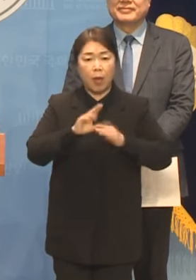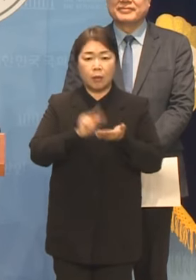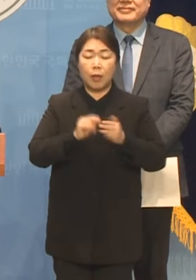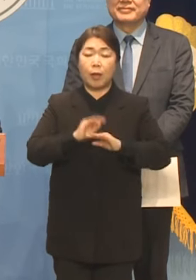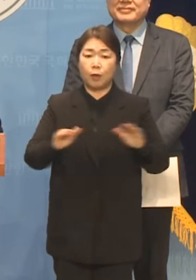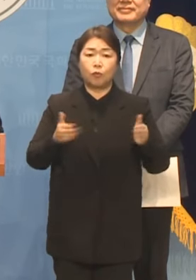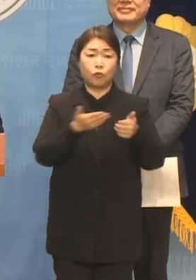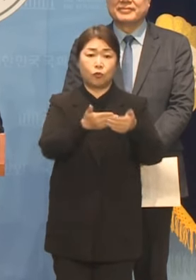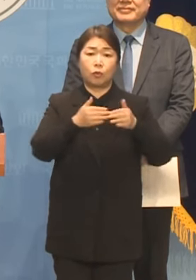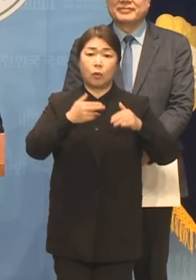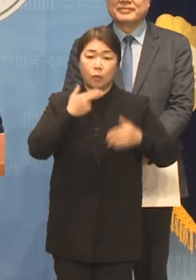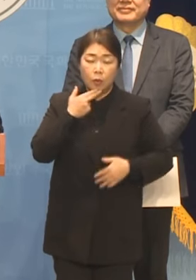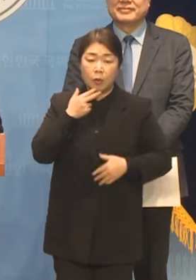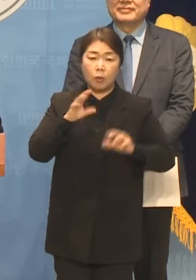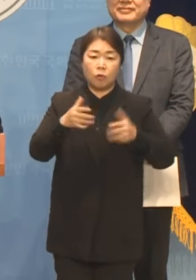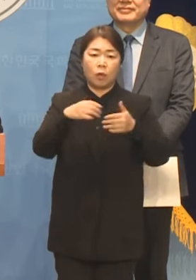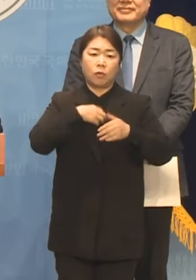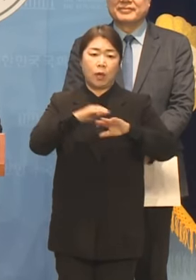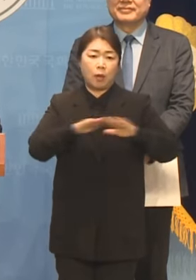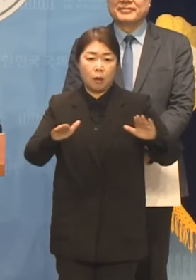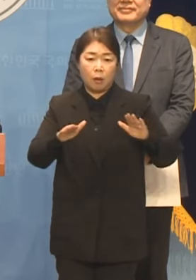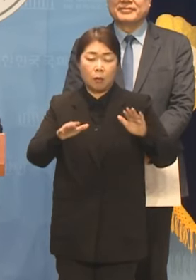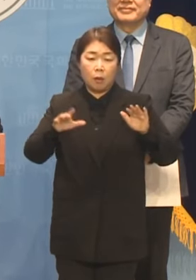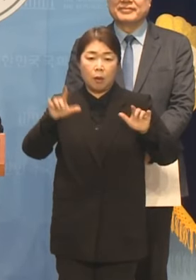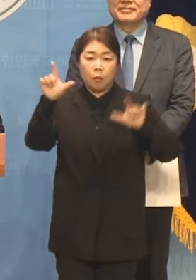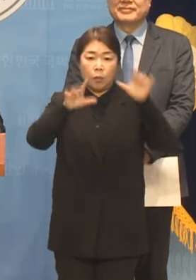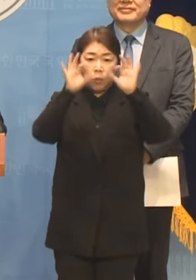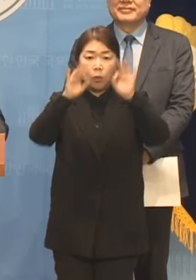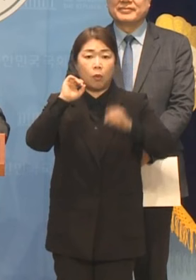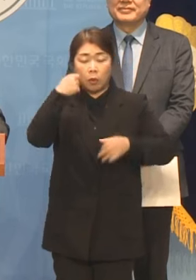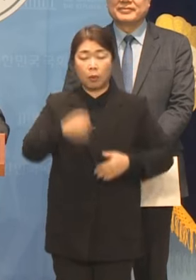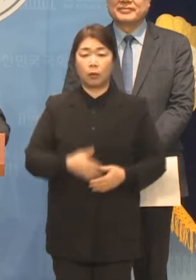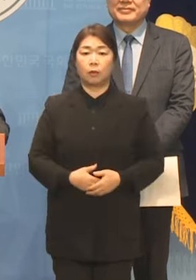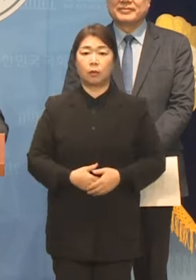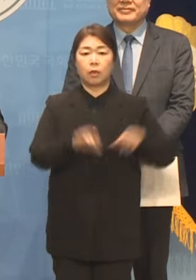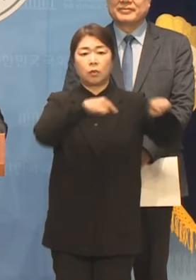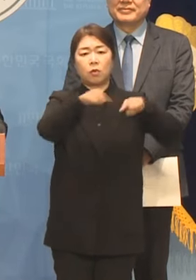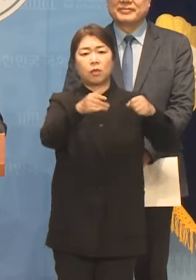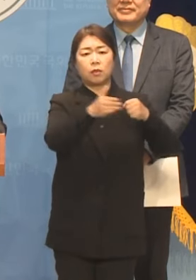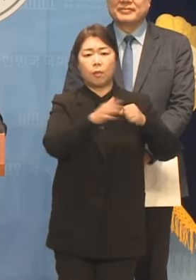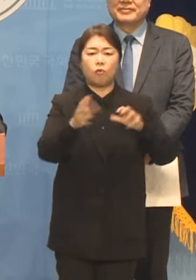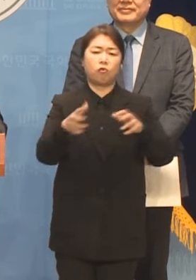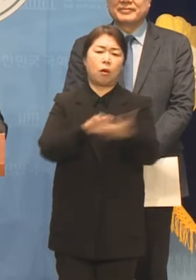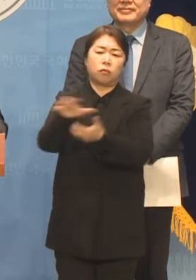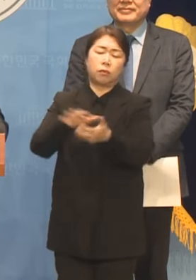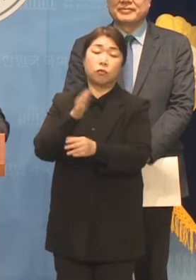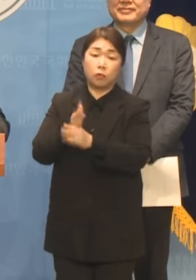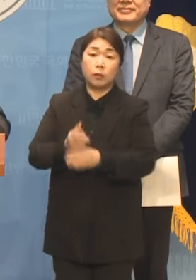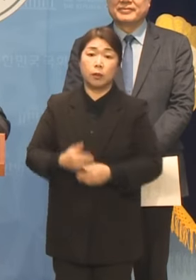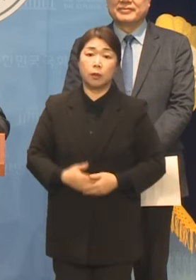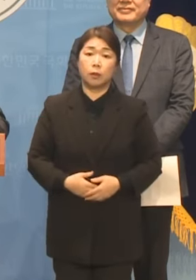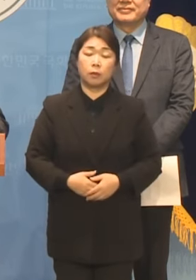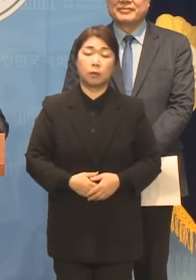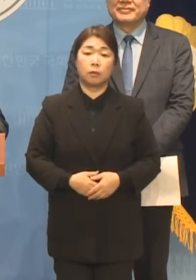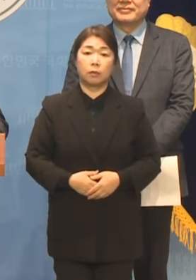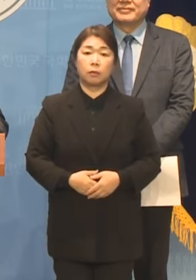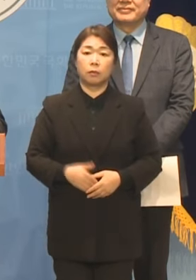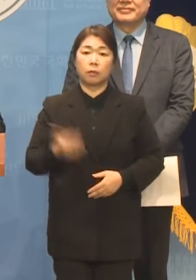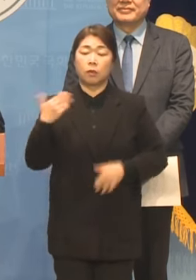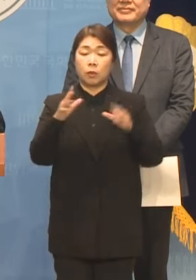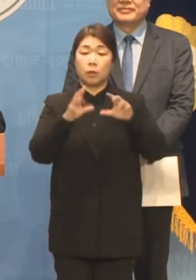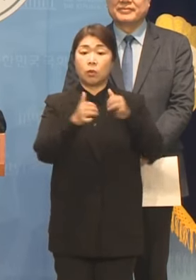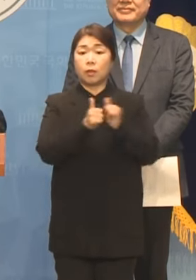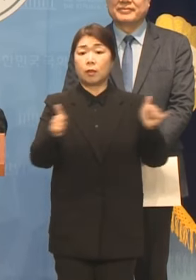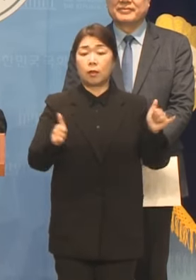대응하려는 정치가 보이지 않습니다 정치 때문에 국가가 표류하고 있습니다 요즘 정치는 자기